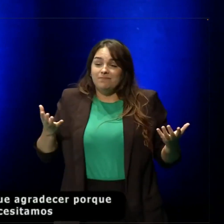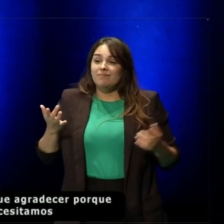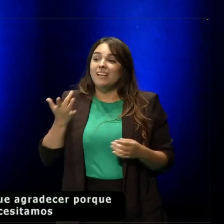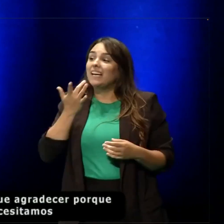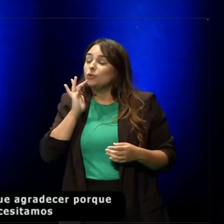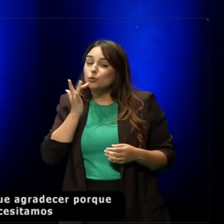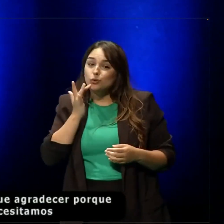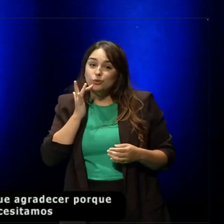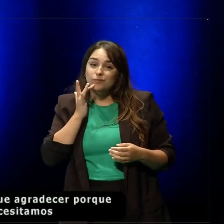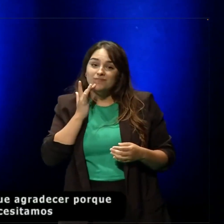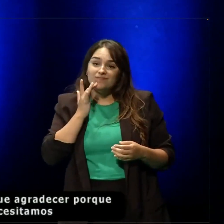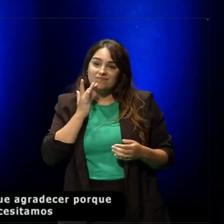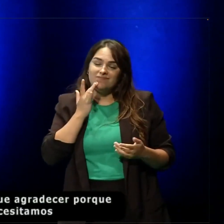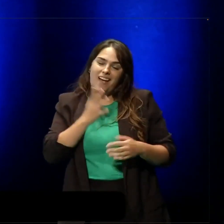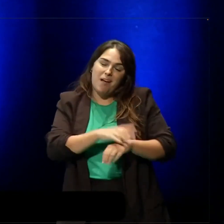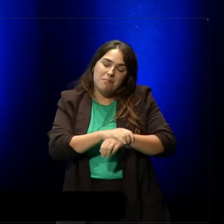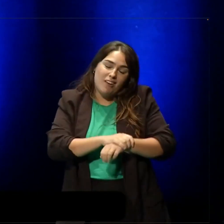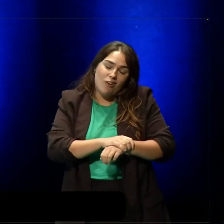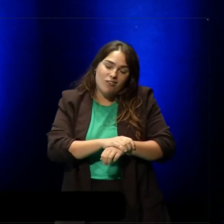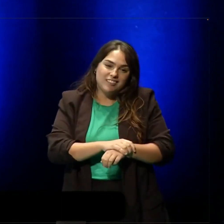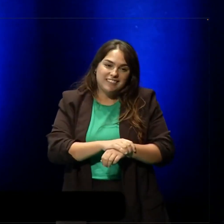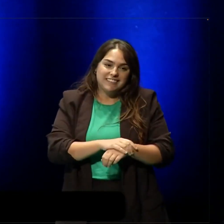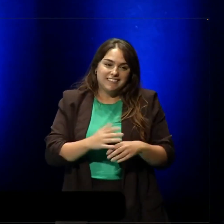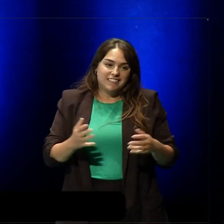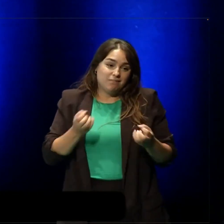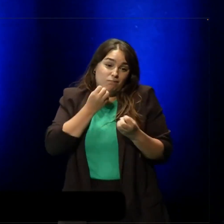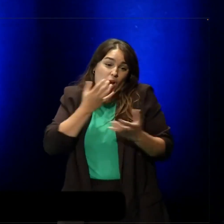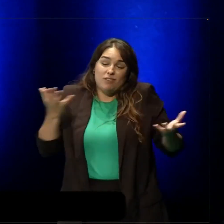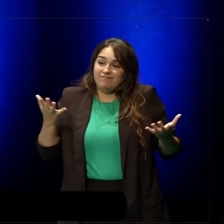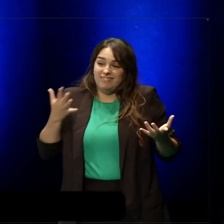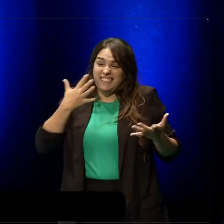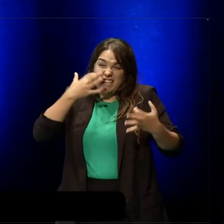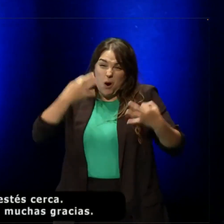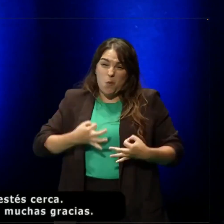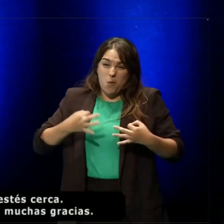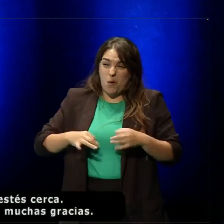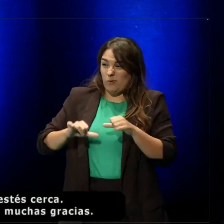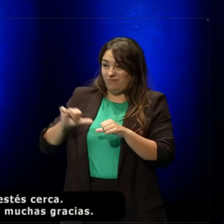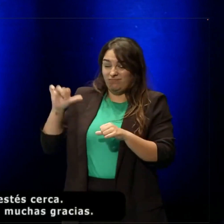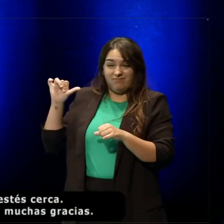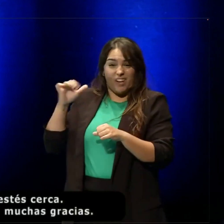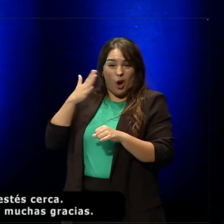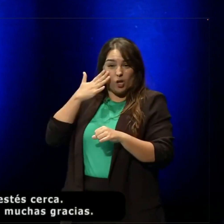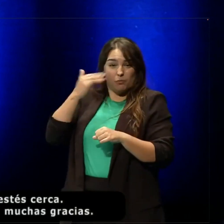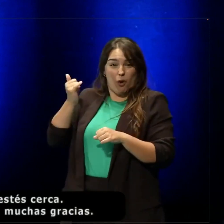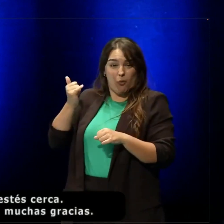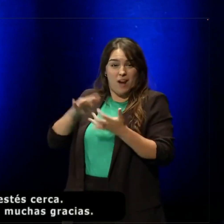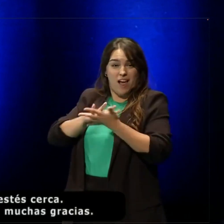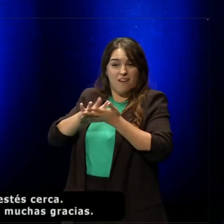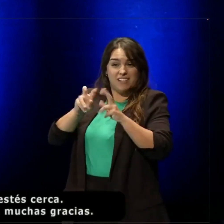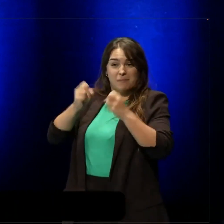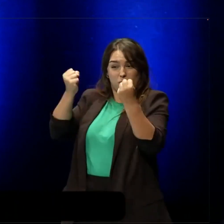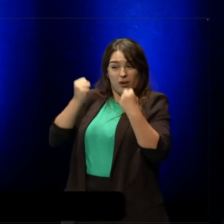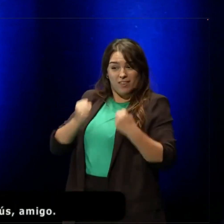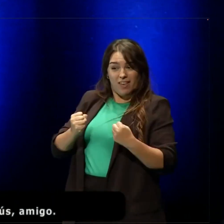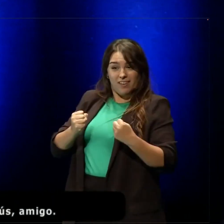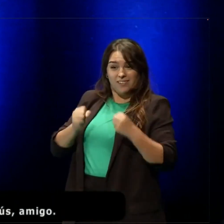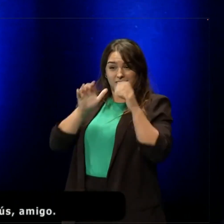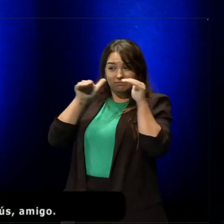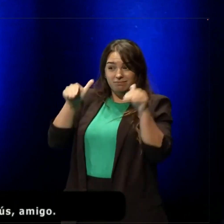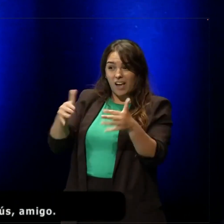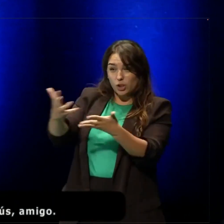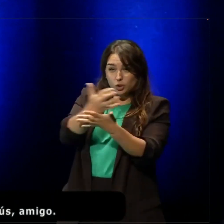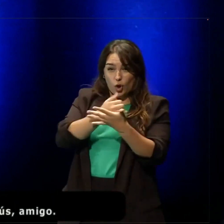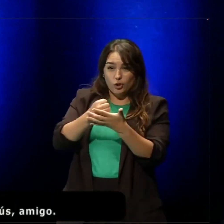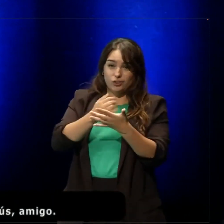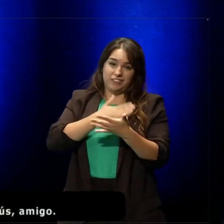Jesús, amigo, seguramente que cuando José Manuel le aludía a las autoridades se refería un poco a todos, pero bueno, creo